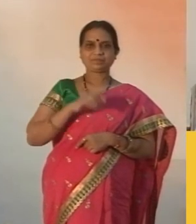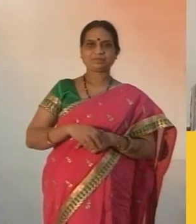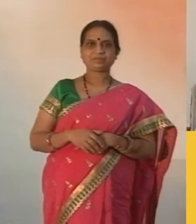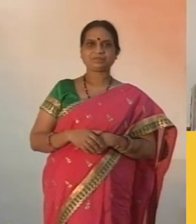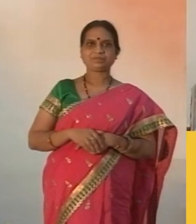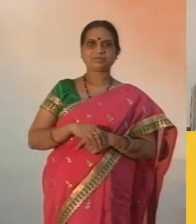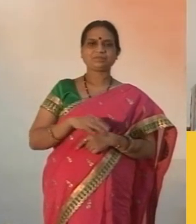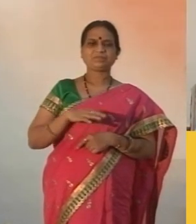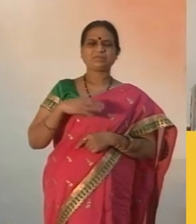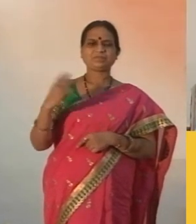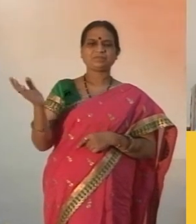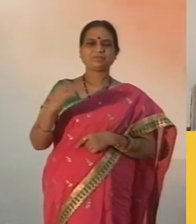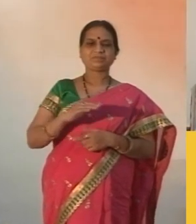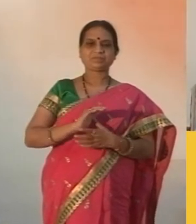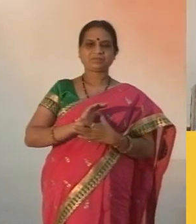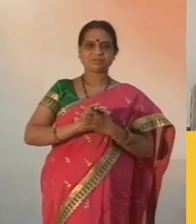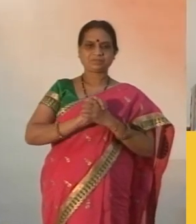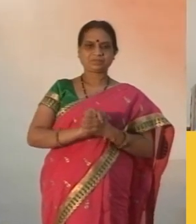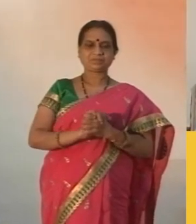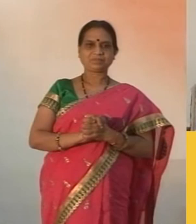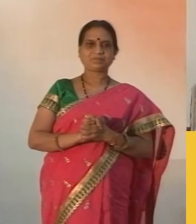या दोस्त बना ले।